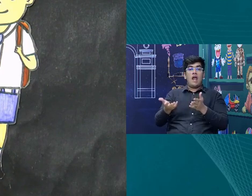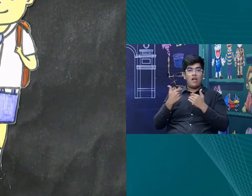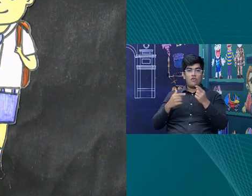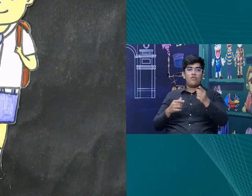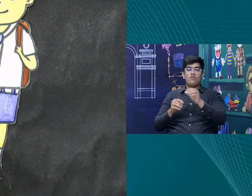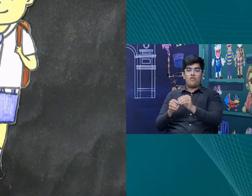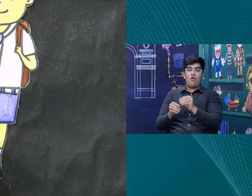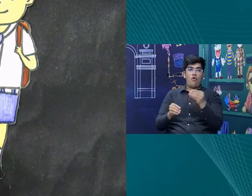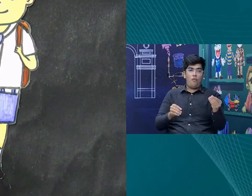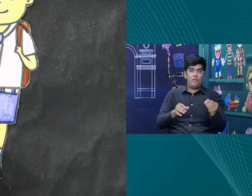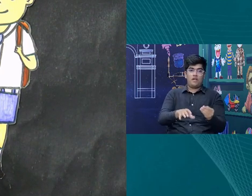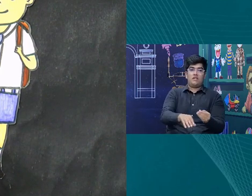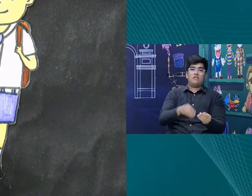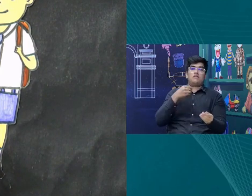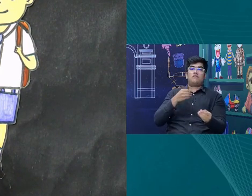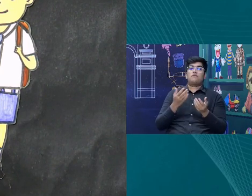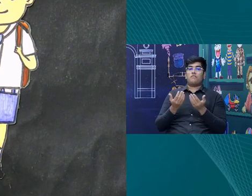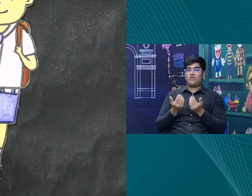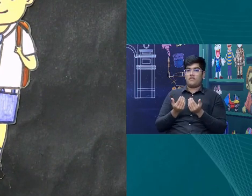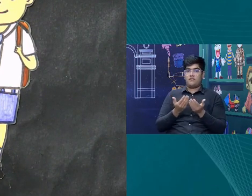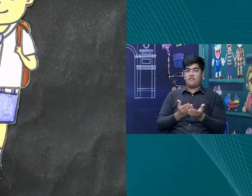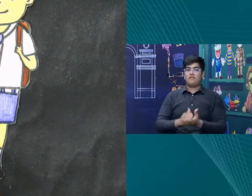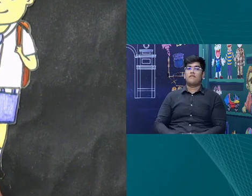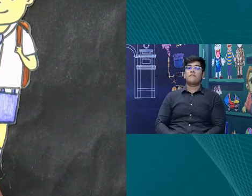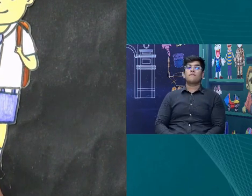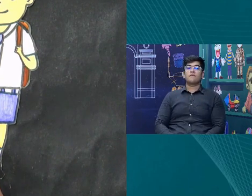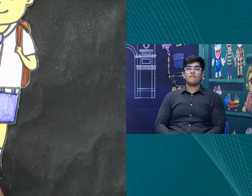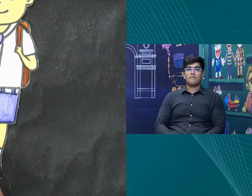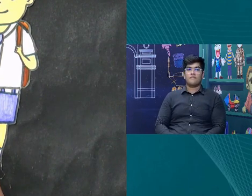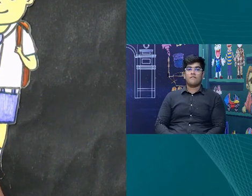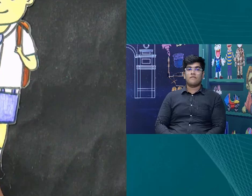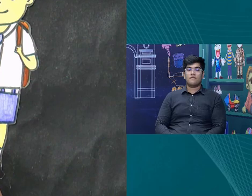डाक्या होता है, वो निकालता है, तो इस